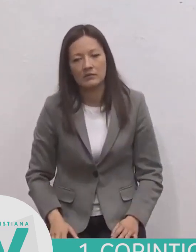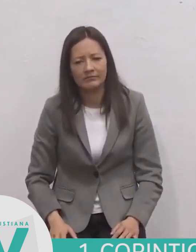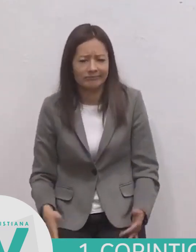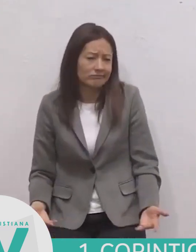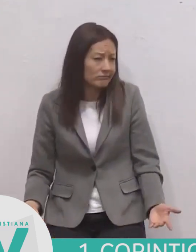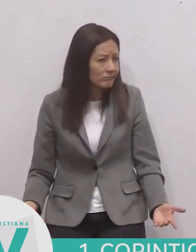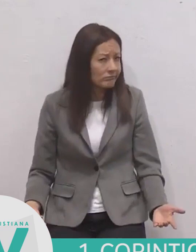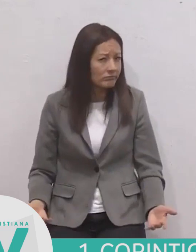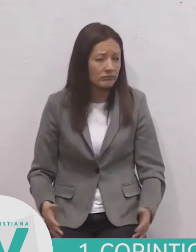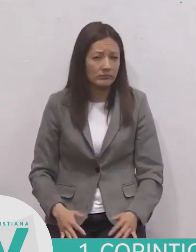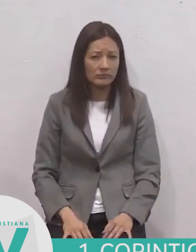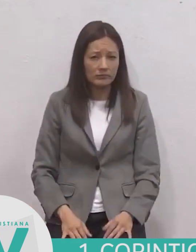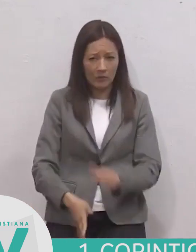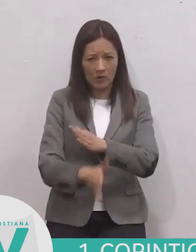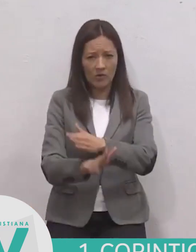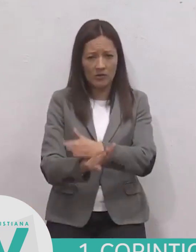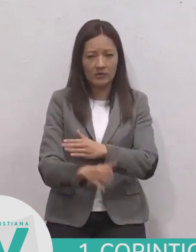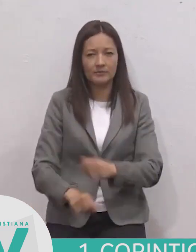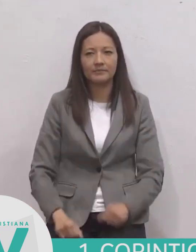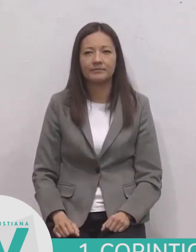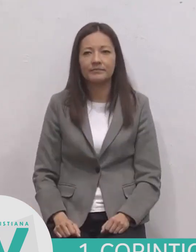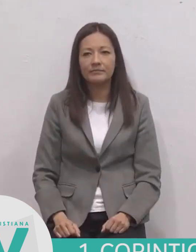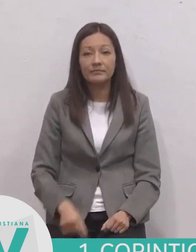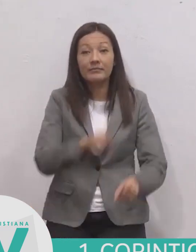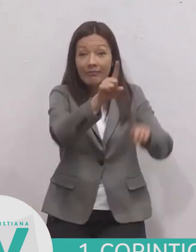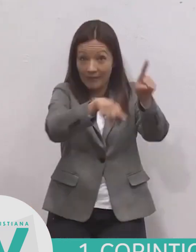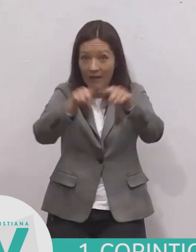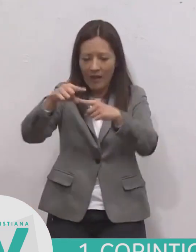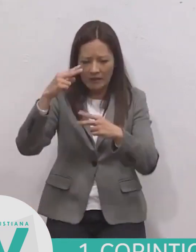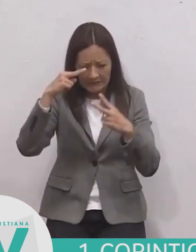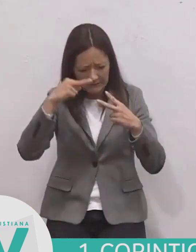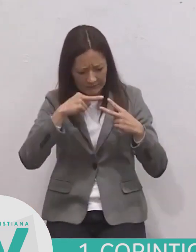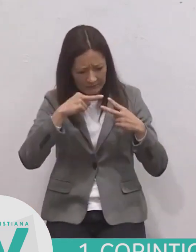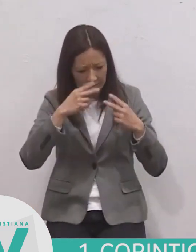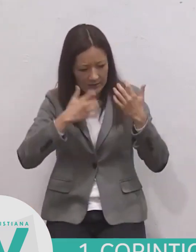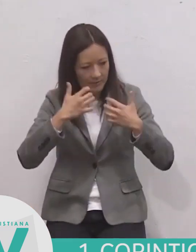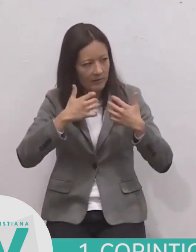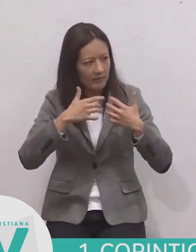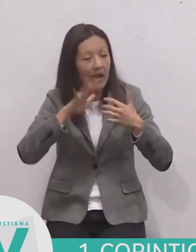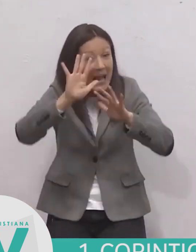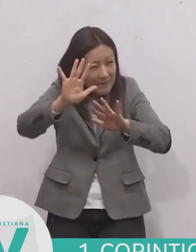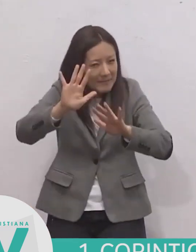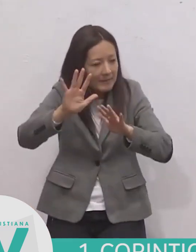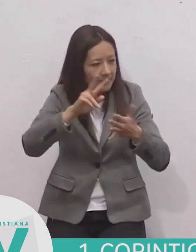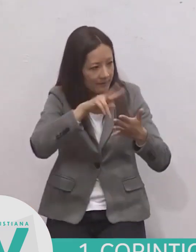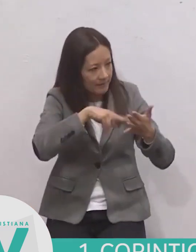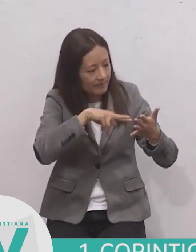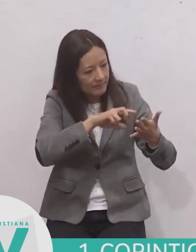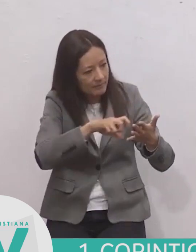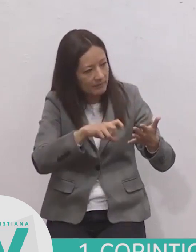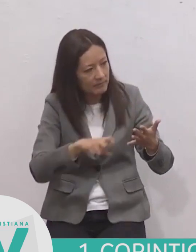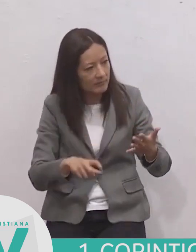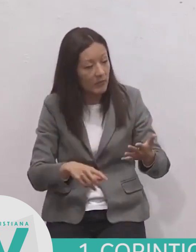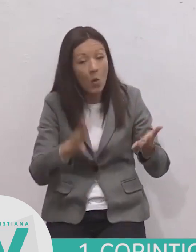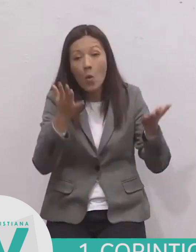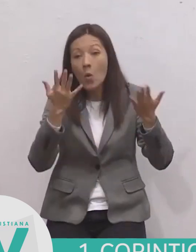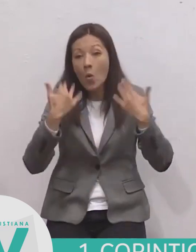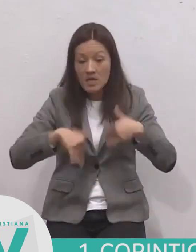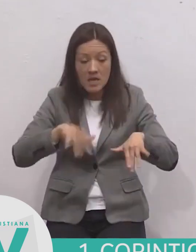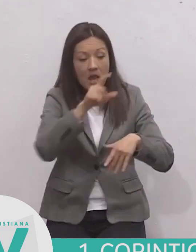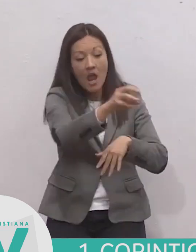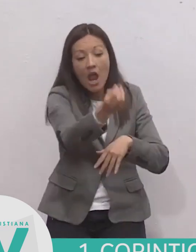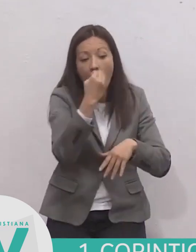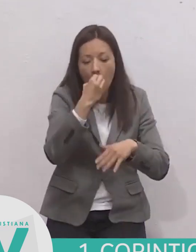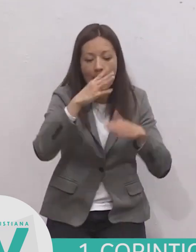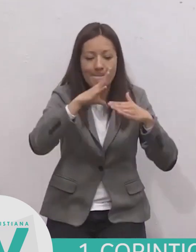Sigamos. Dice, por tanto, pruébese cada uno a sí mismo. Bueno, esto no es, estoy viendo. De manera que cualquiera que comiere este pan o bebiere esta copa